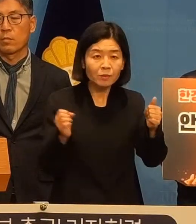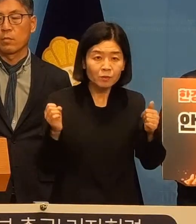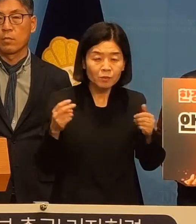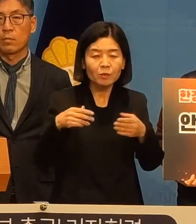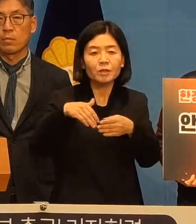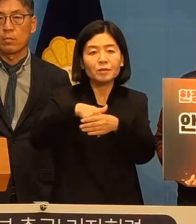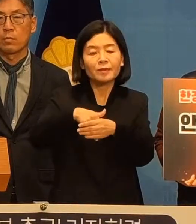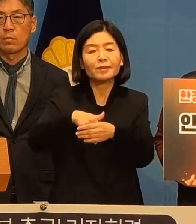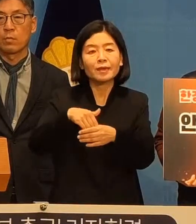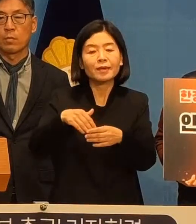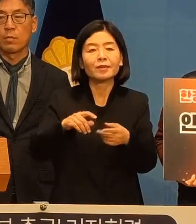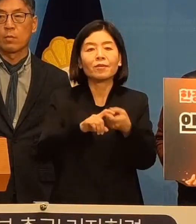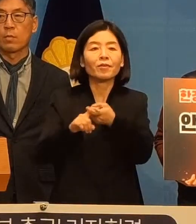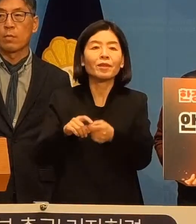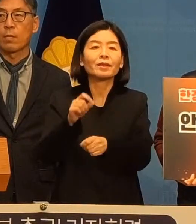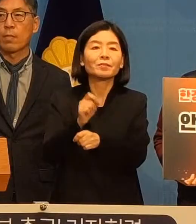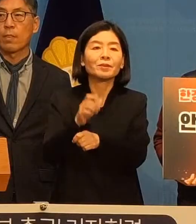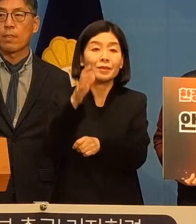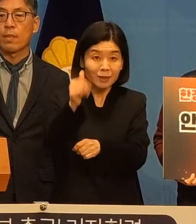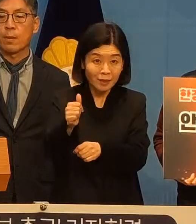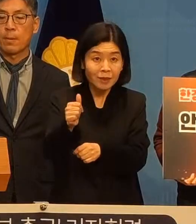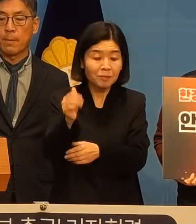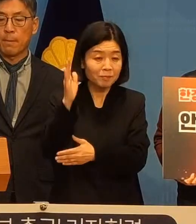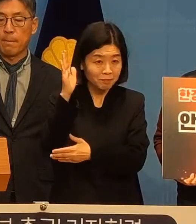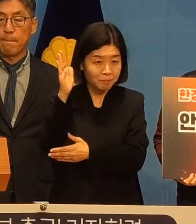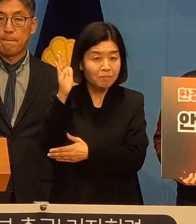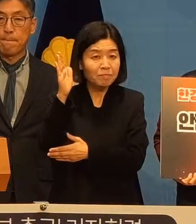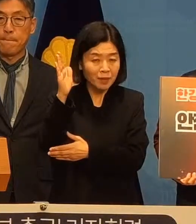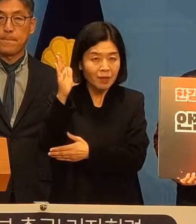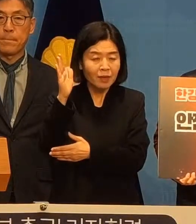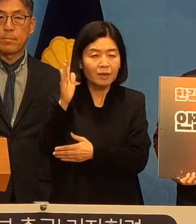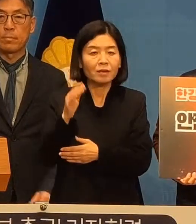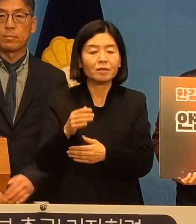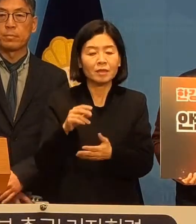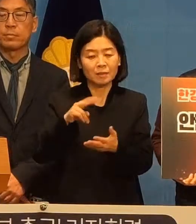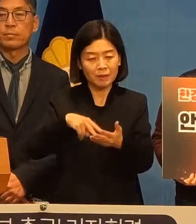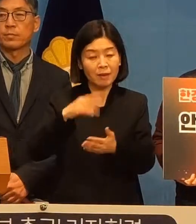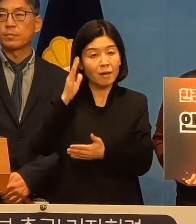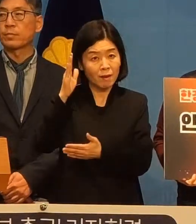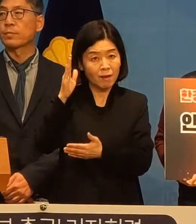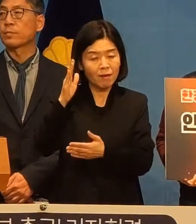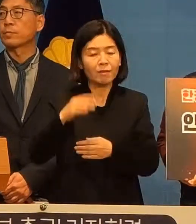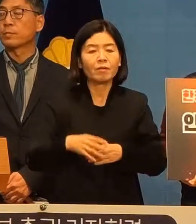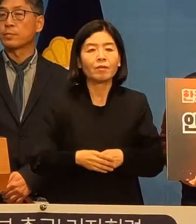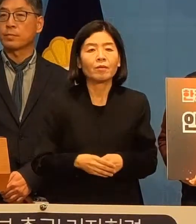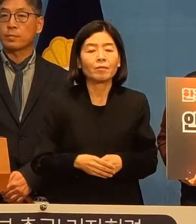다음에 기자회견문을 낭독하는 것으로 진행하겠습니다.